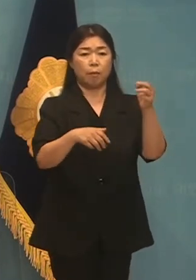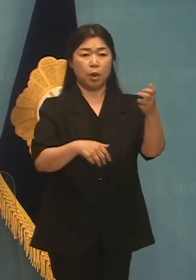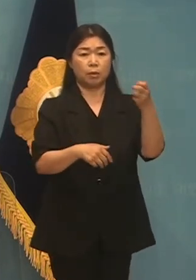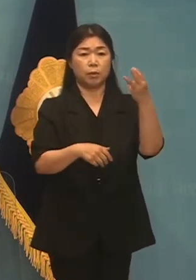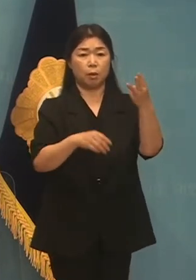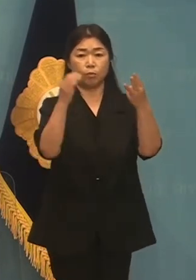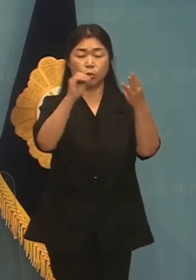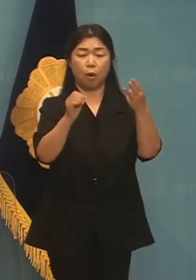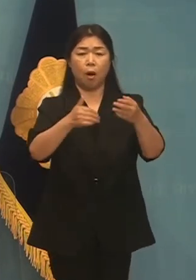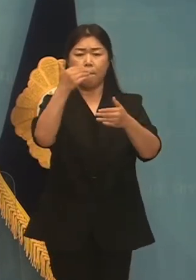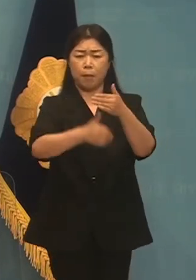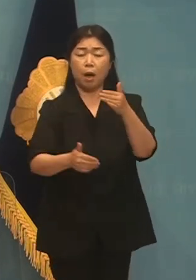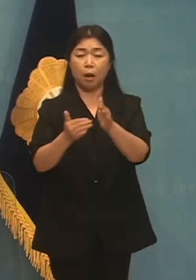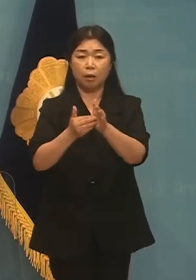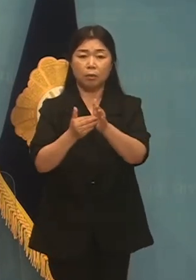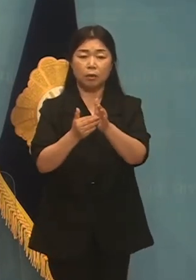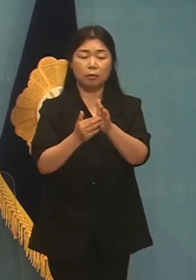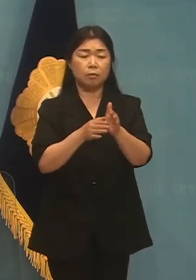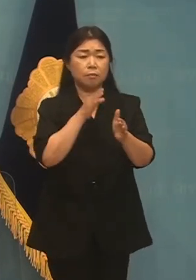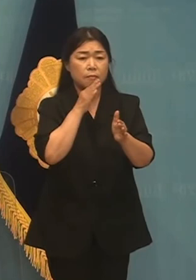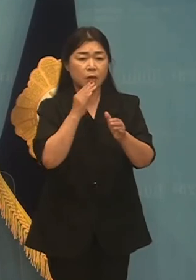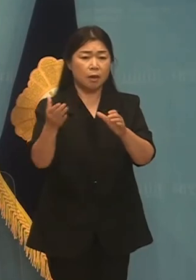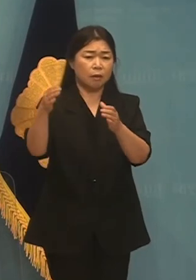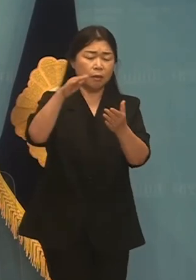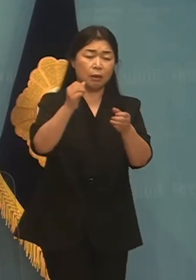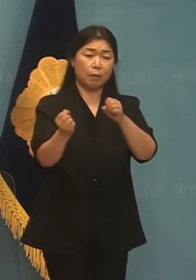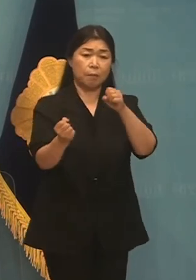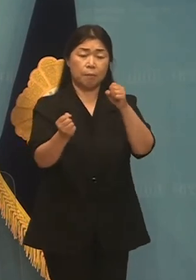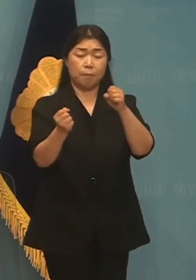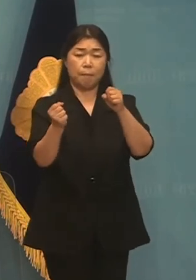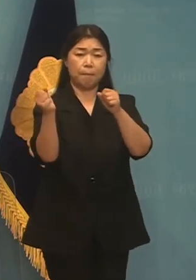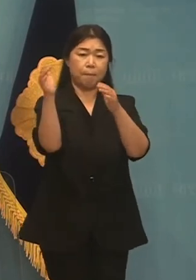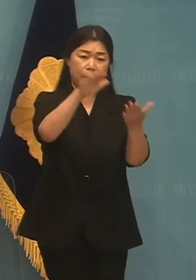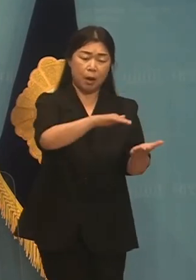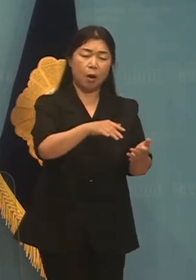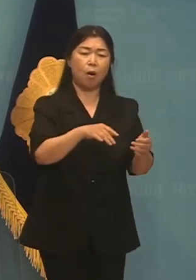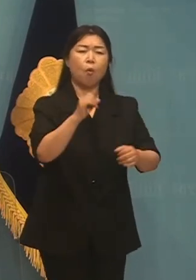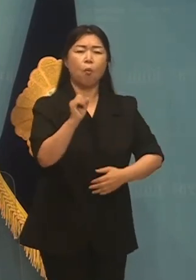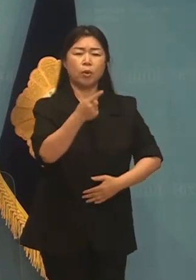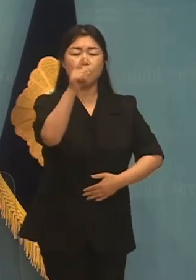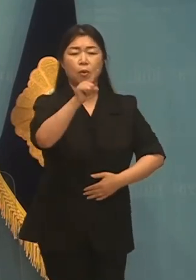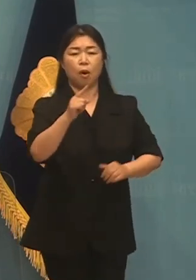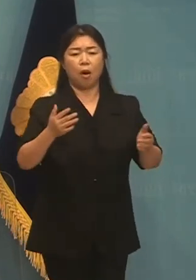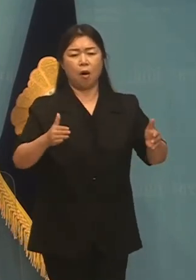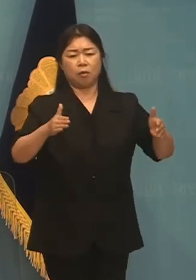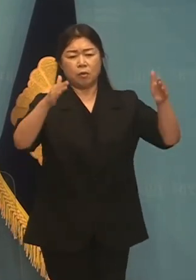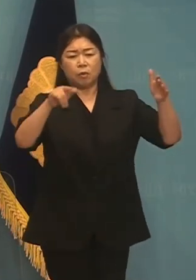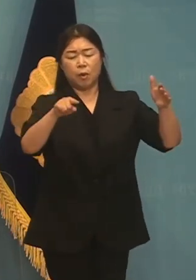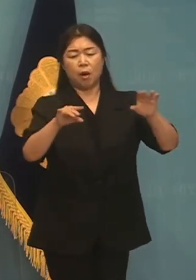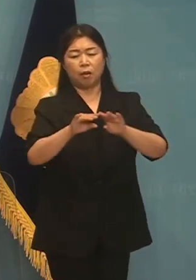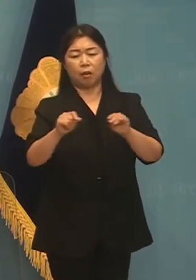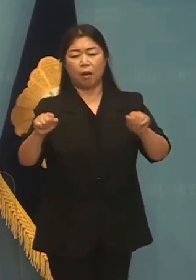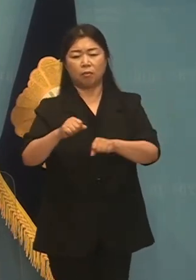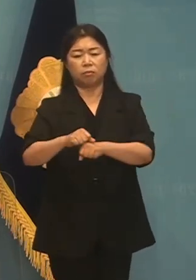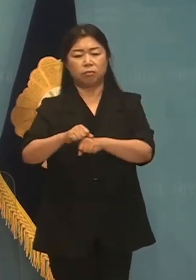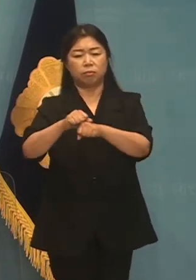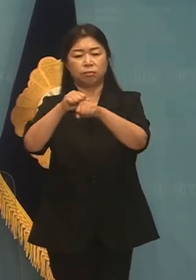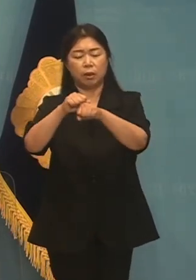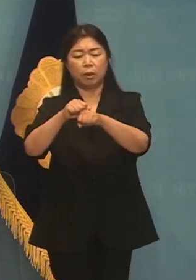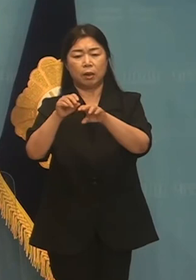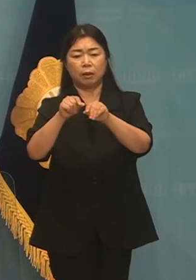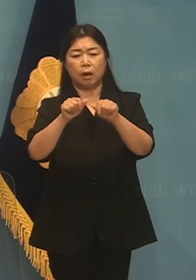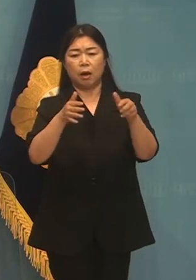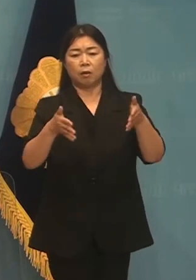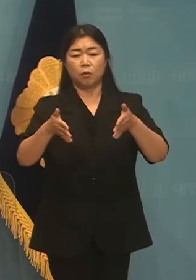밝혀졌습니다. 사고의 직접적 원인은 건축물 옆에 과도하게 쌓은 토사가 도로변